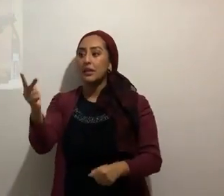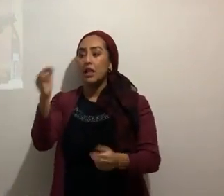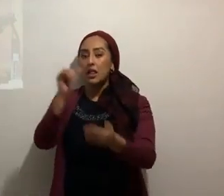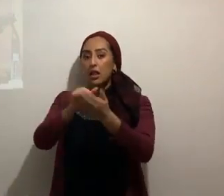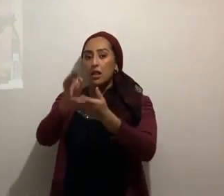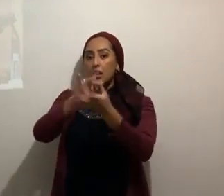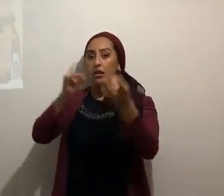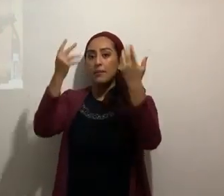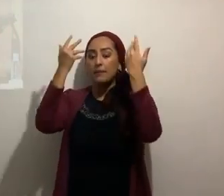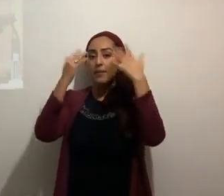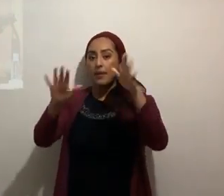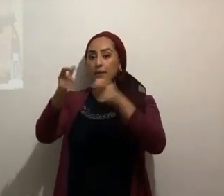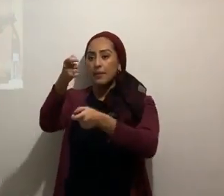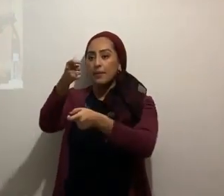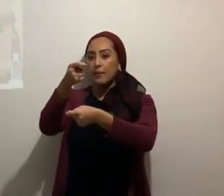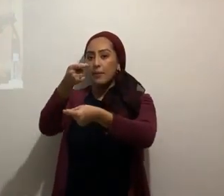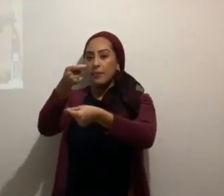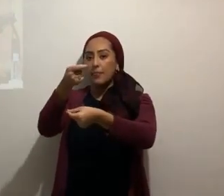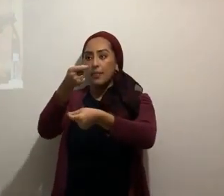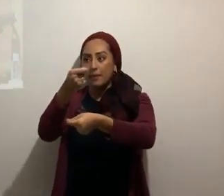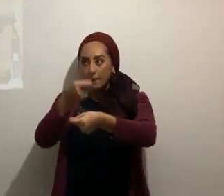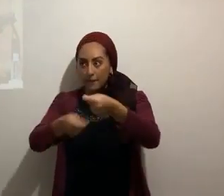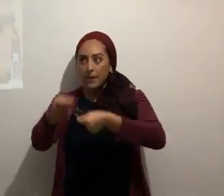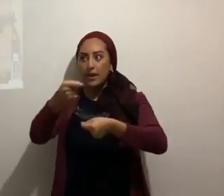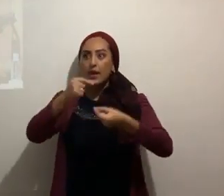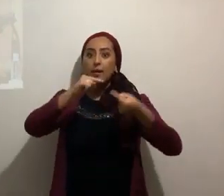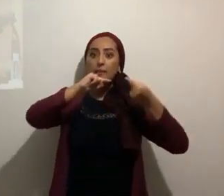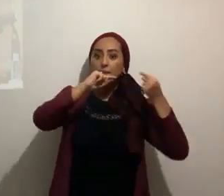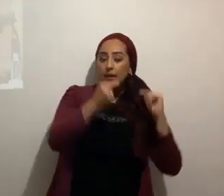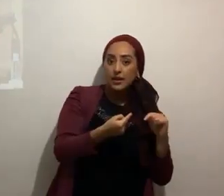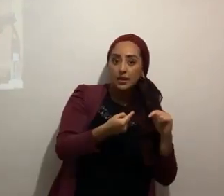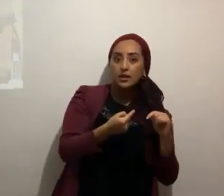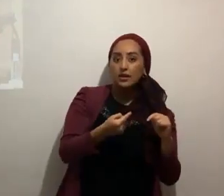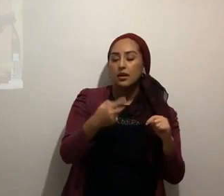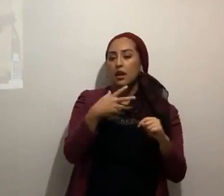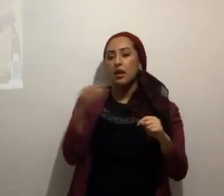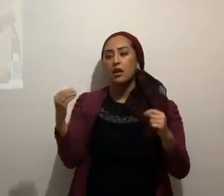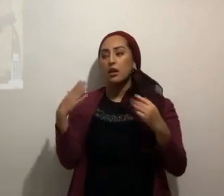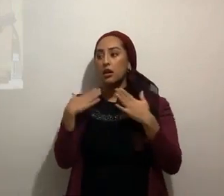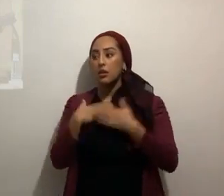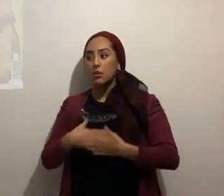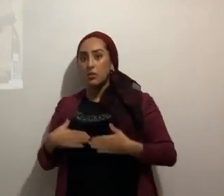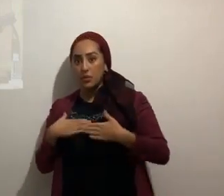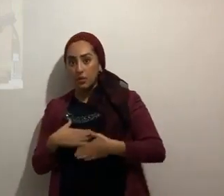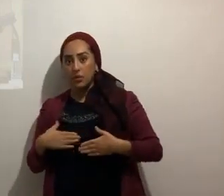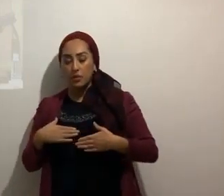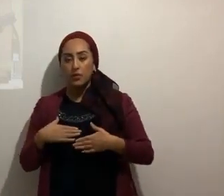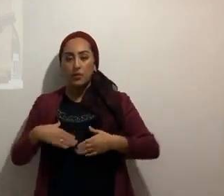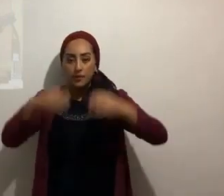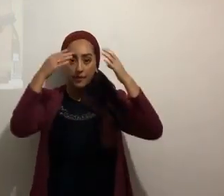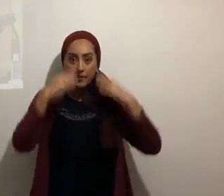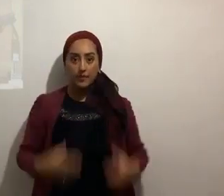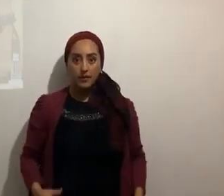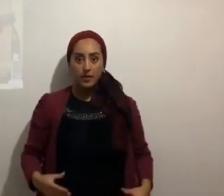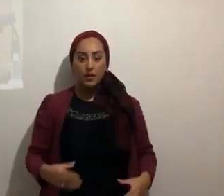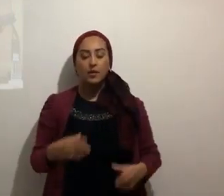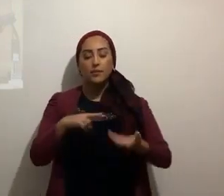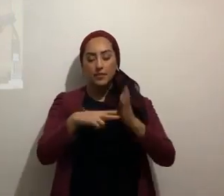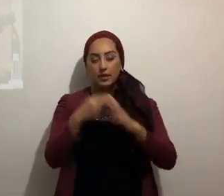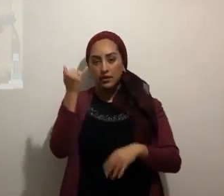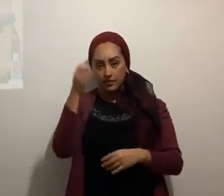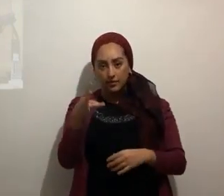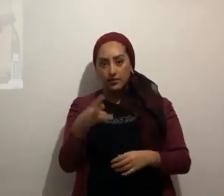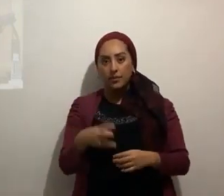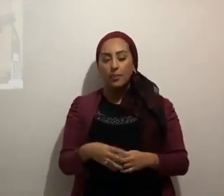HaKodesh ya reemplazó el dolor y el placer carnal, a lo que se refiere